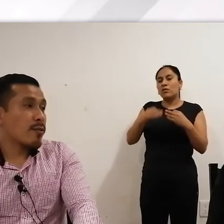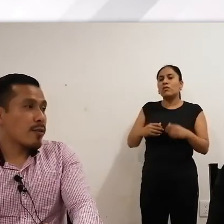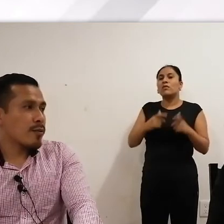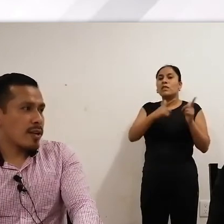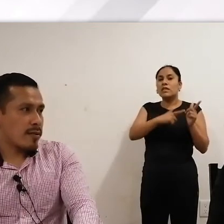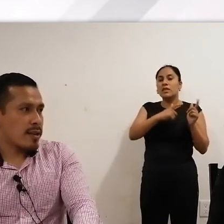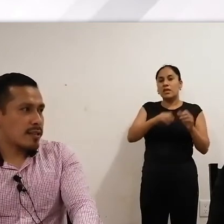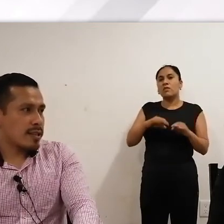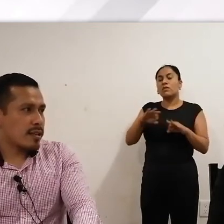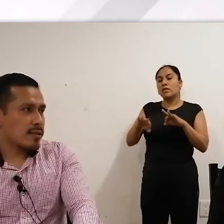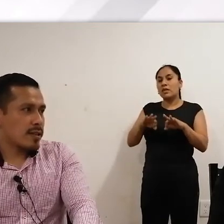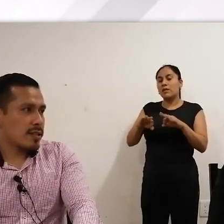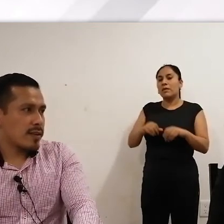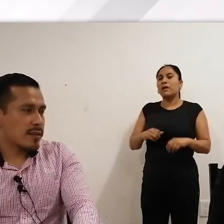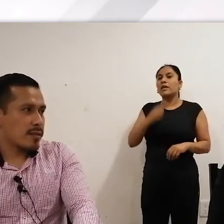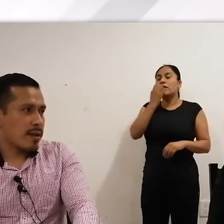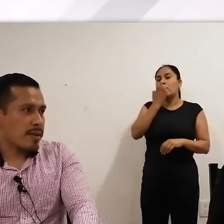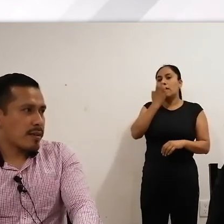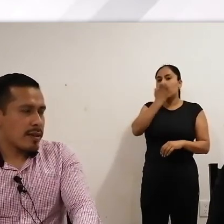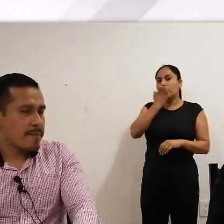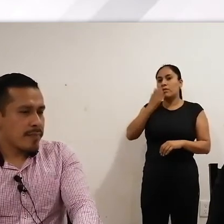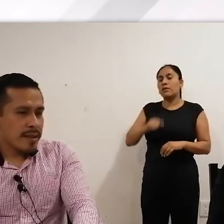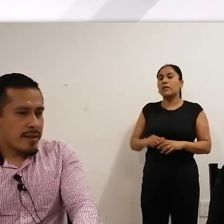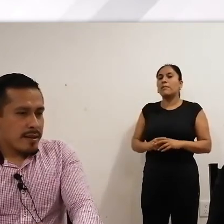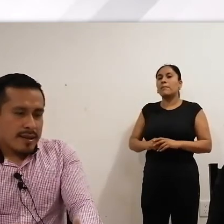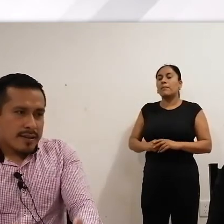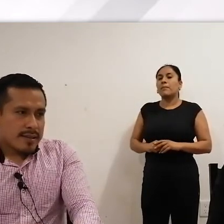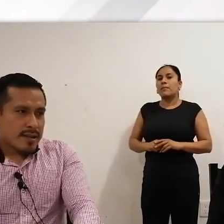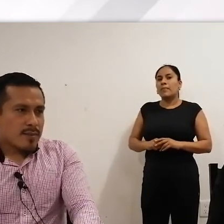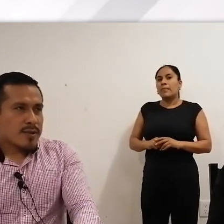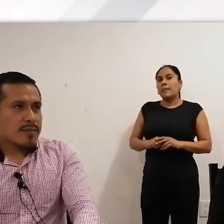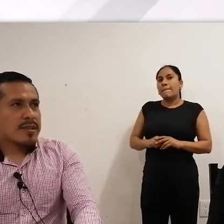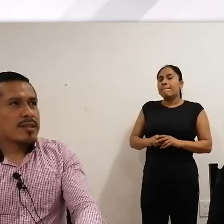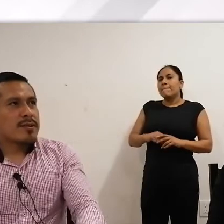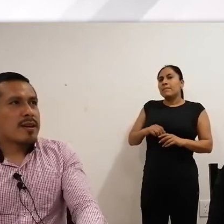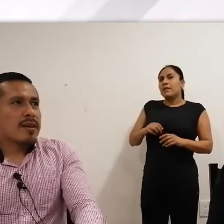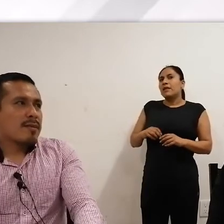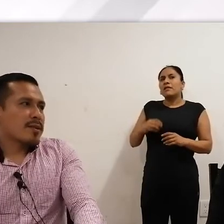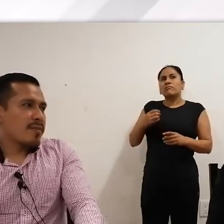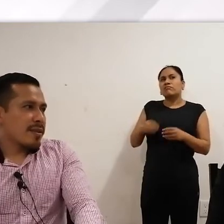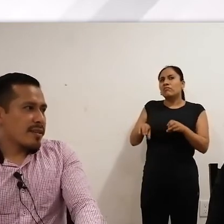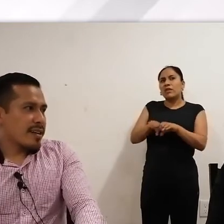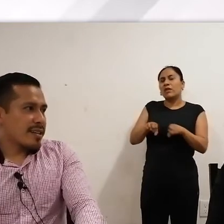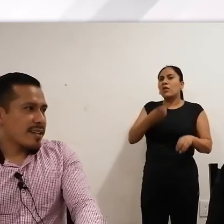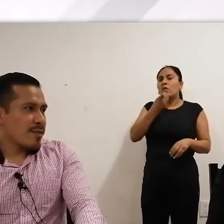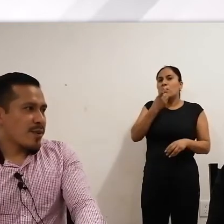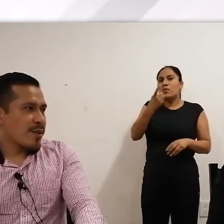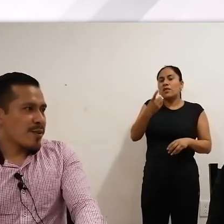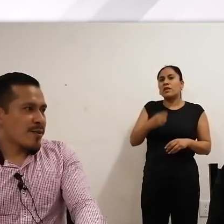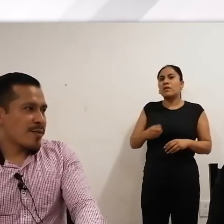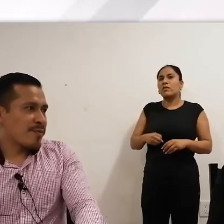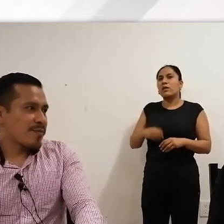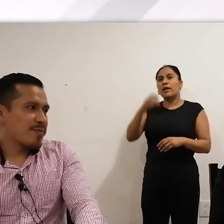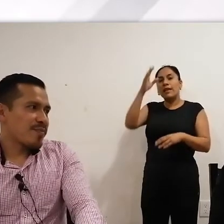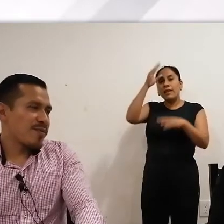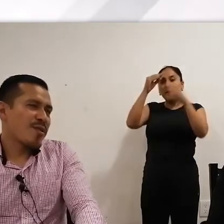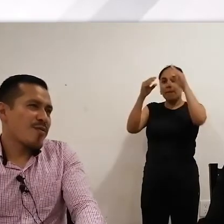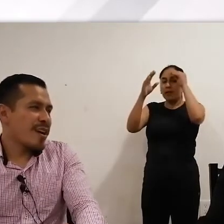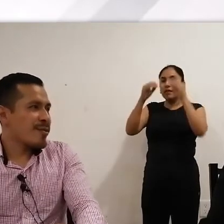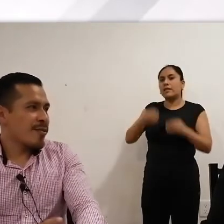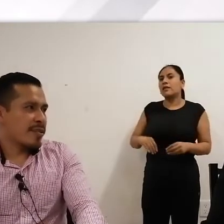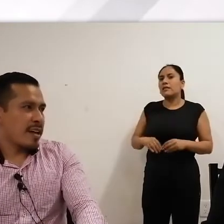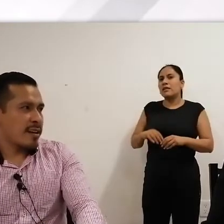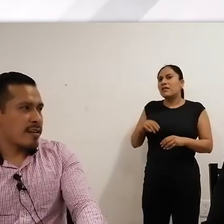y concluyeron el ciclo satisfactoriamente. Sí, como se menciona, los aprendizajes a lo mejor